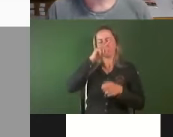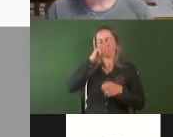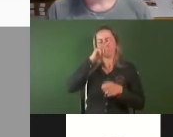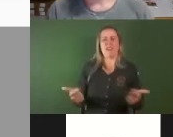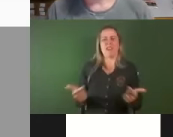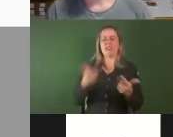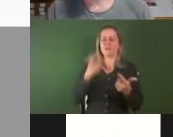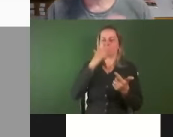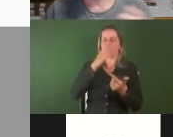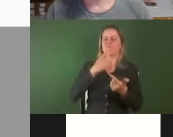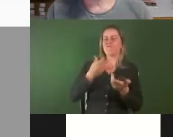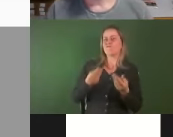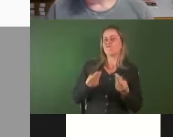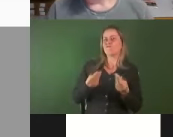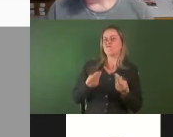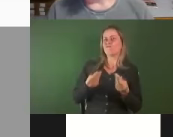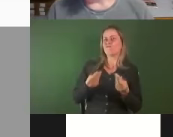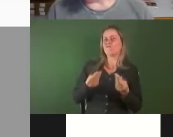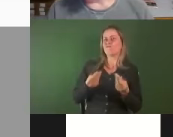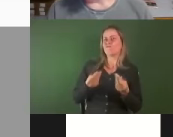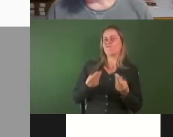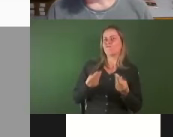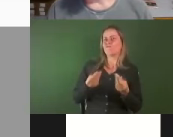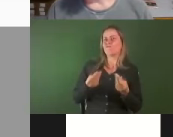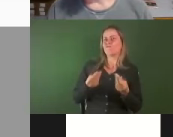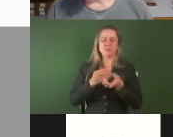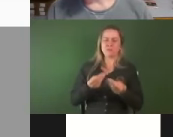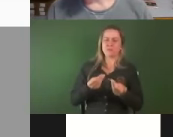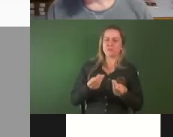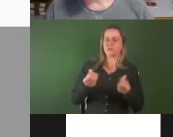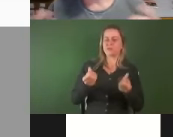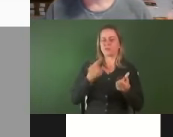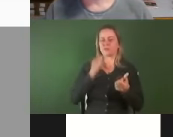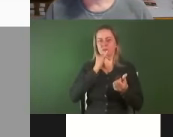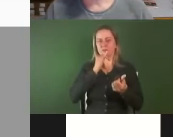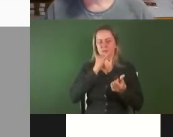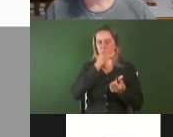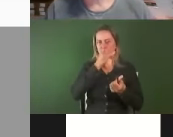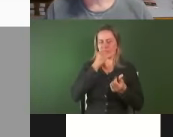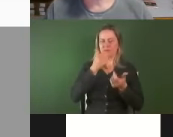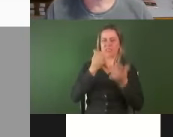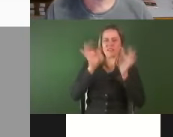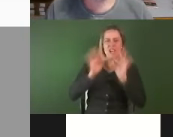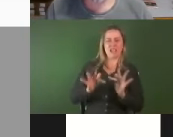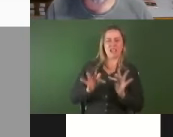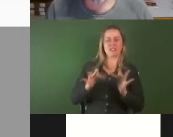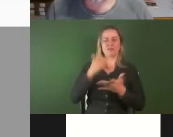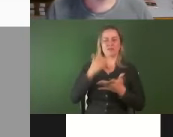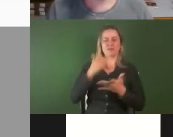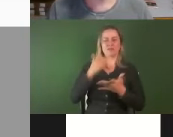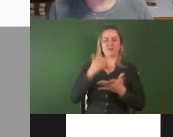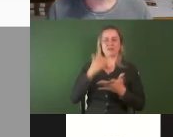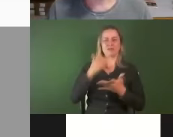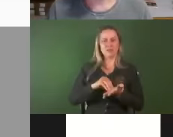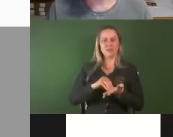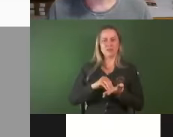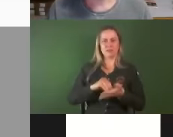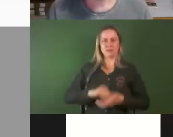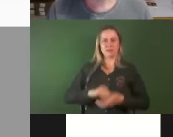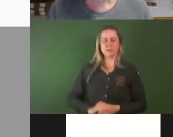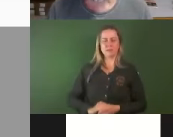de fórmulas, de composições harmônicas ou de qualquer outro sentido que a gente queira dar para